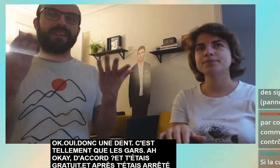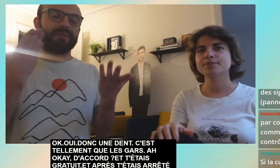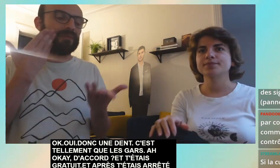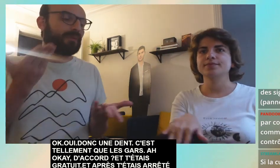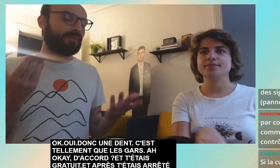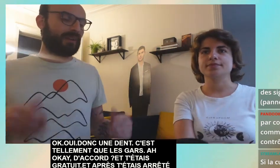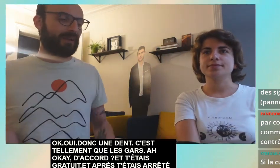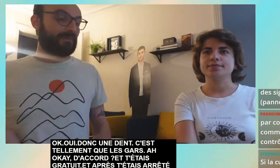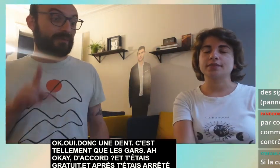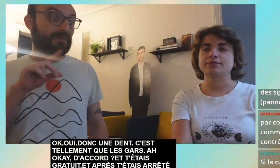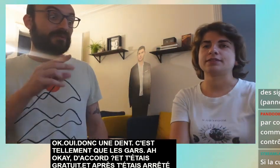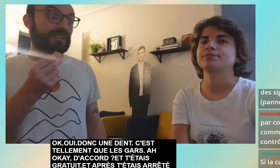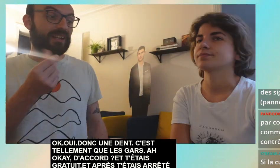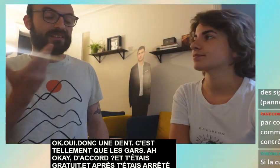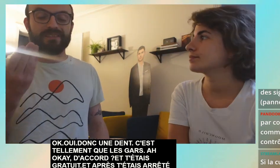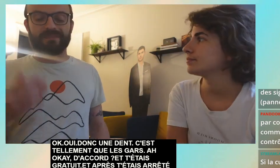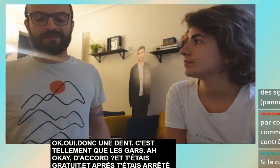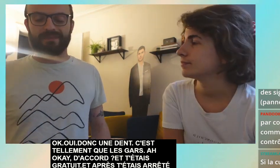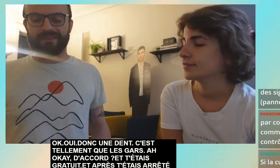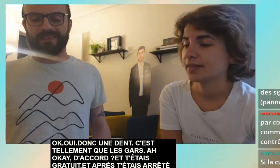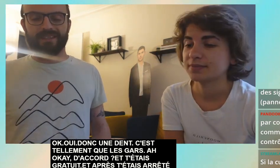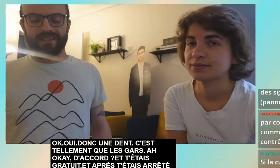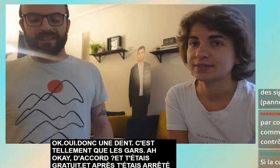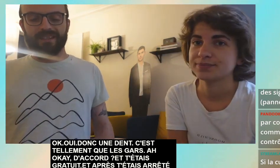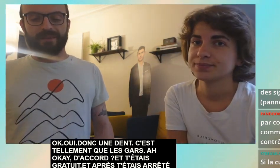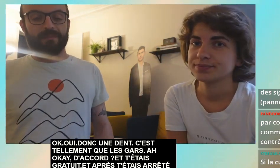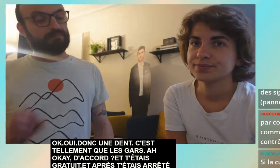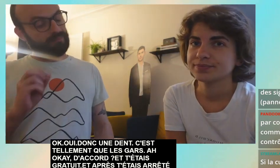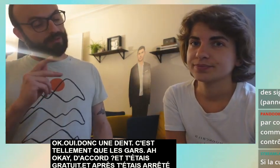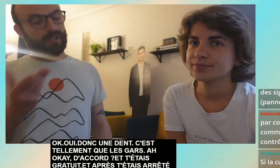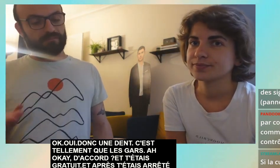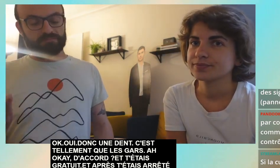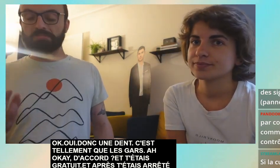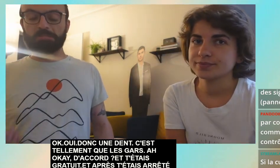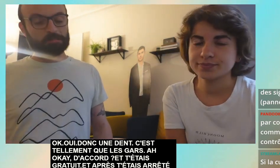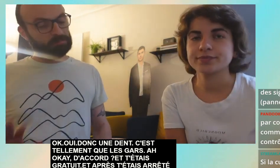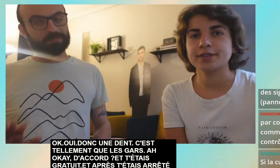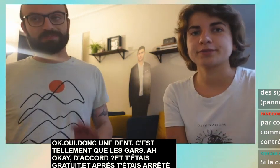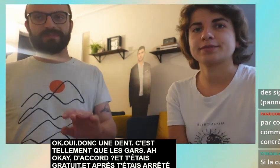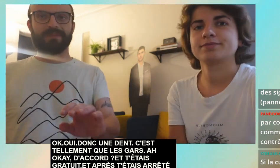Hein, faut aussi de l'argent. Hein. Ok. Voilà.